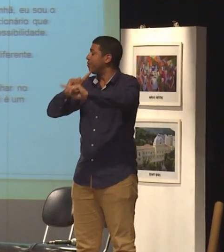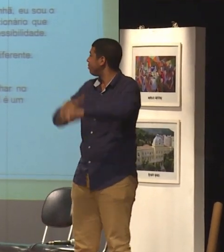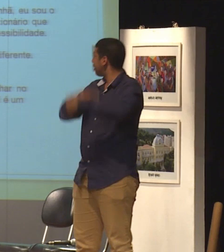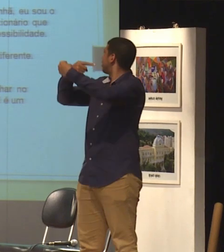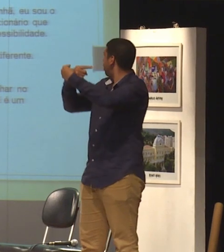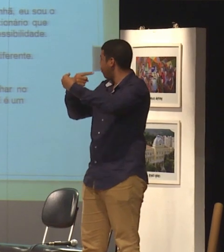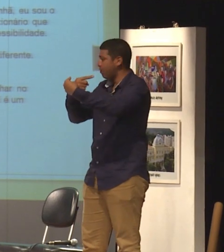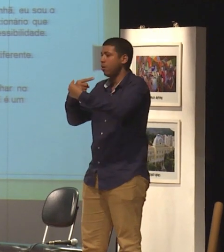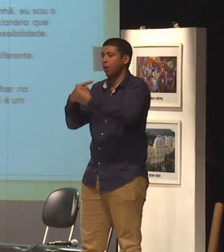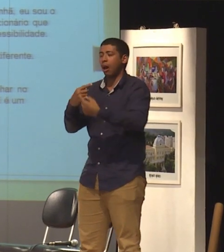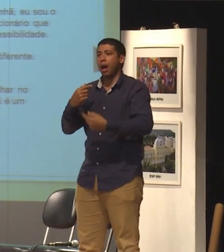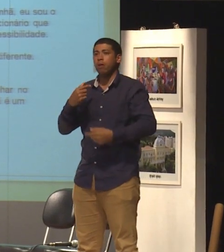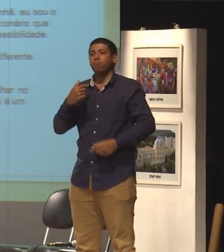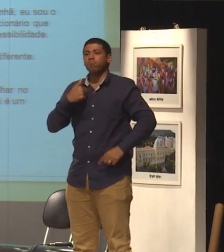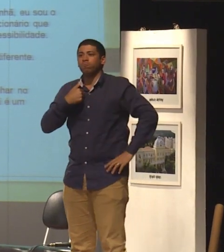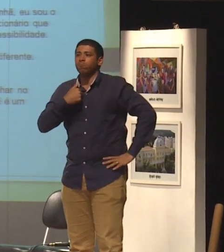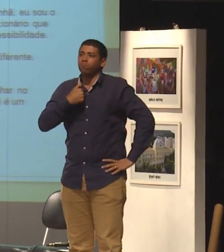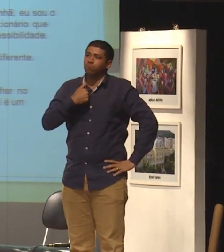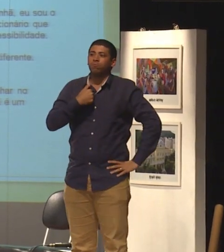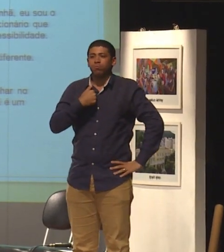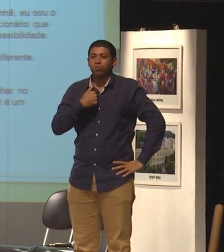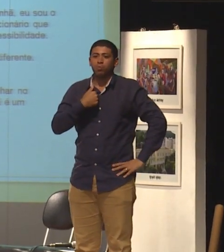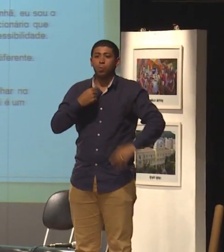No Museu do Amanhã, isso foi realmente um desafio para mim.